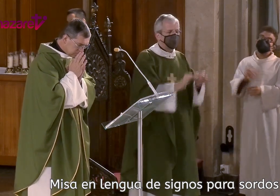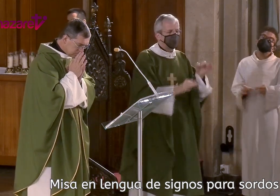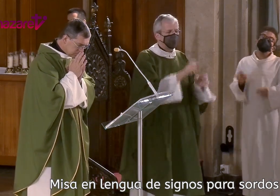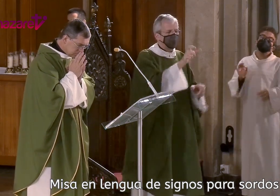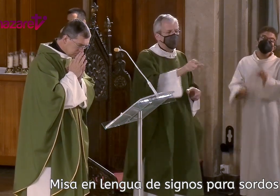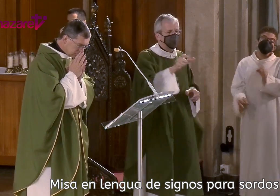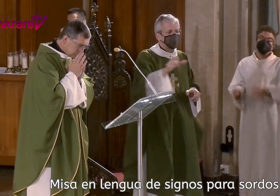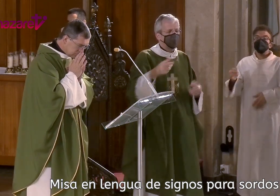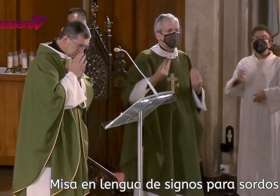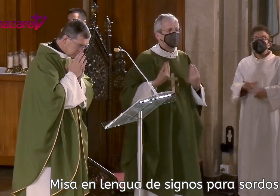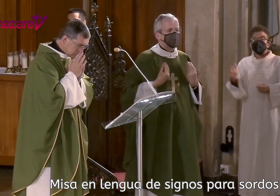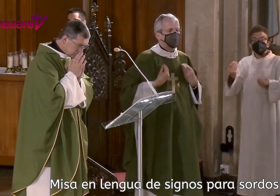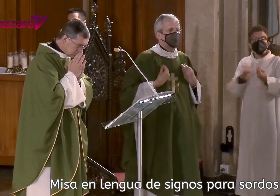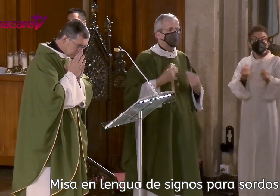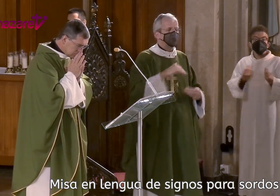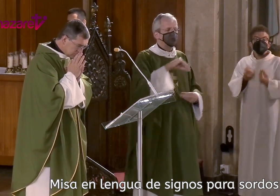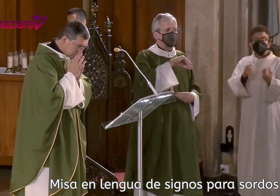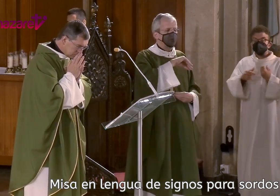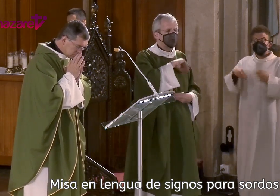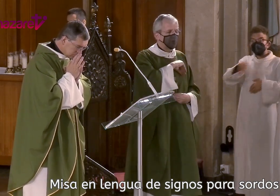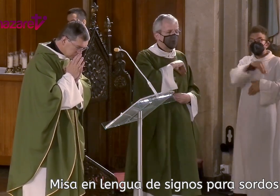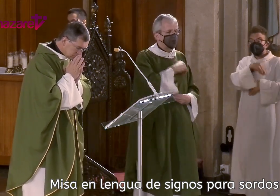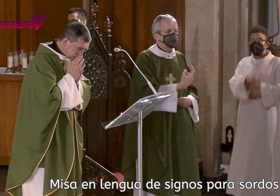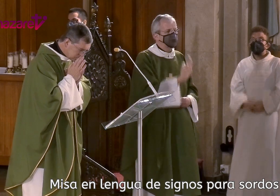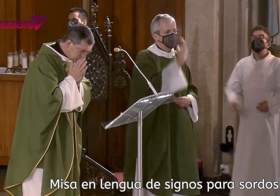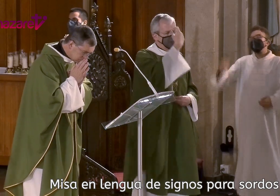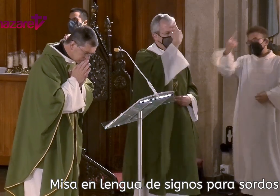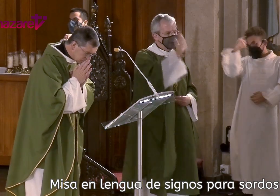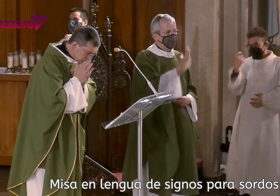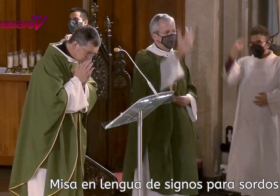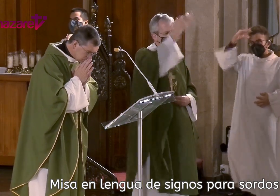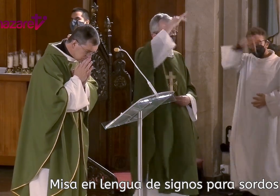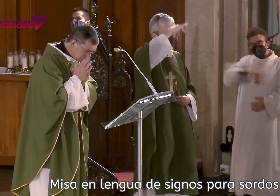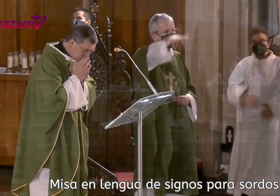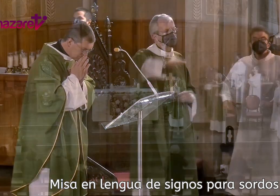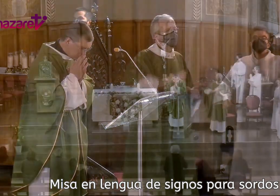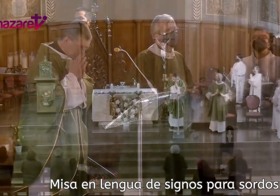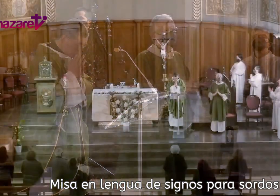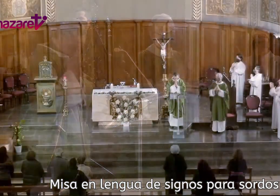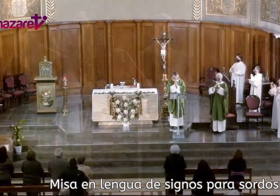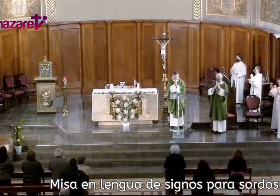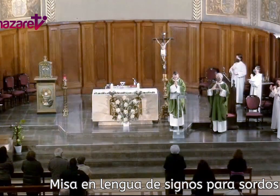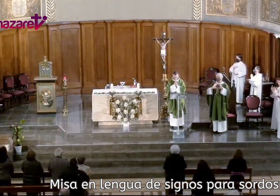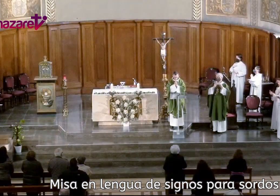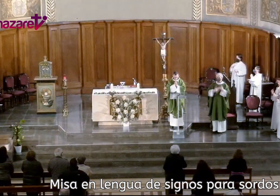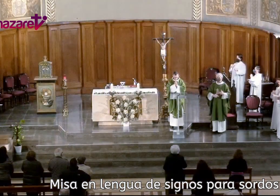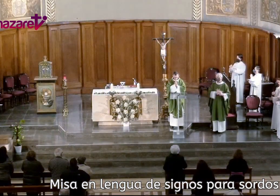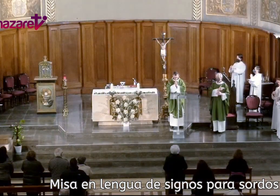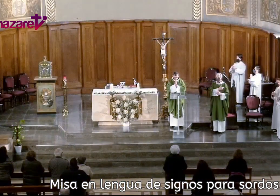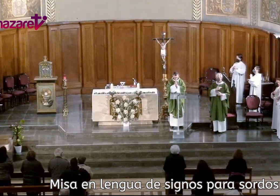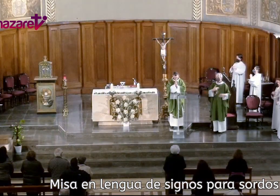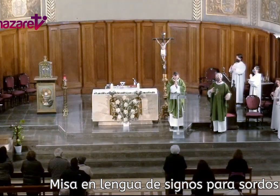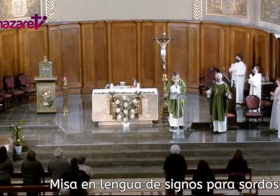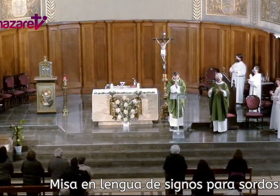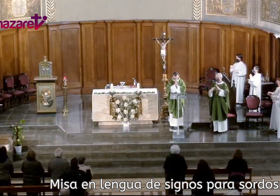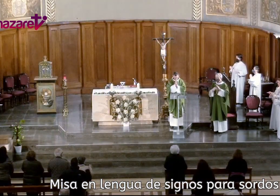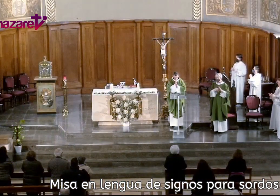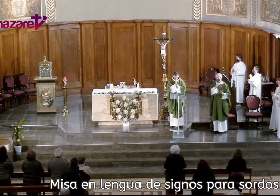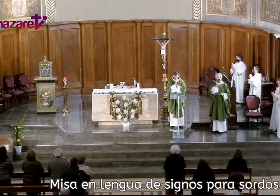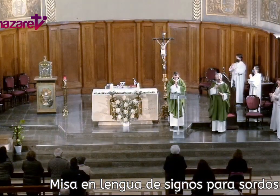venir a juzgar a vivos y muertos. Creo en el Espíritu Santo, la Santa Iglesia Católica, la